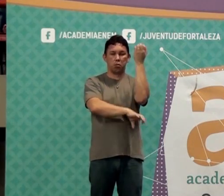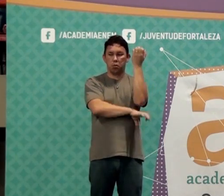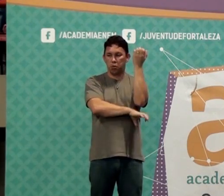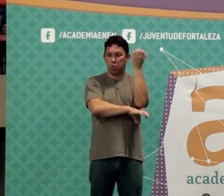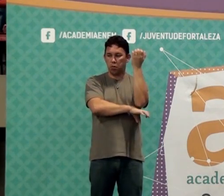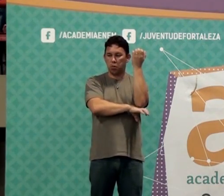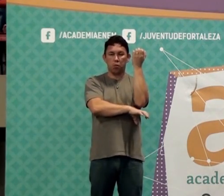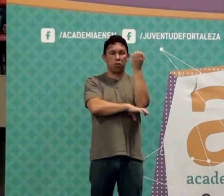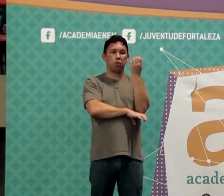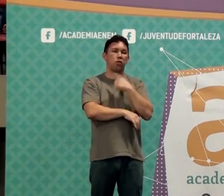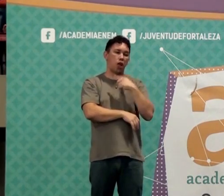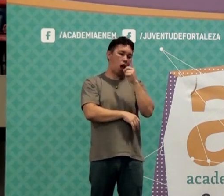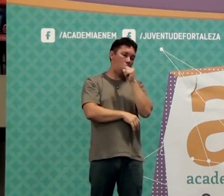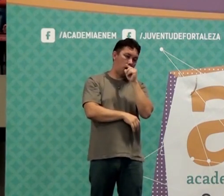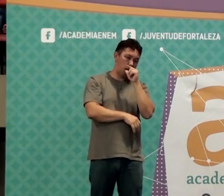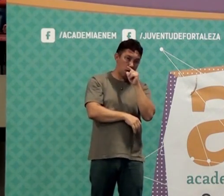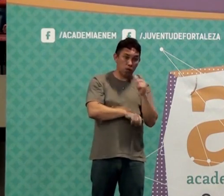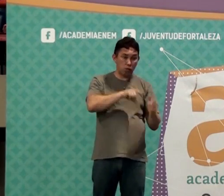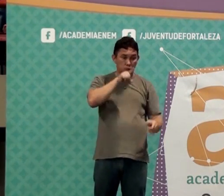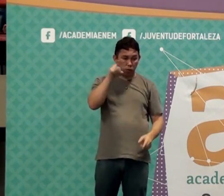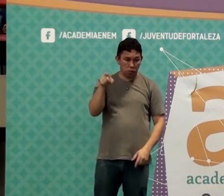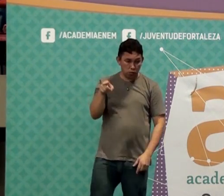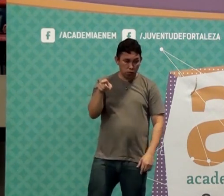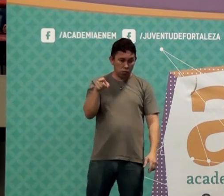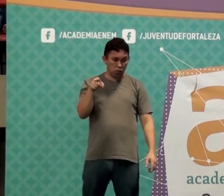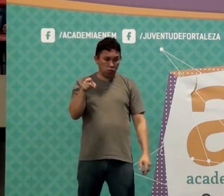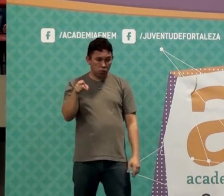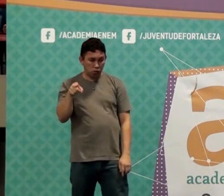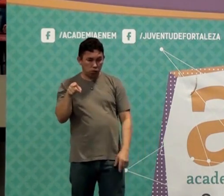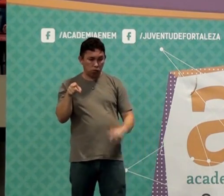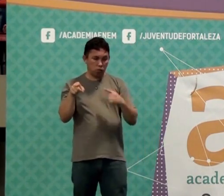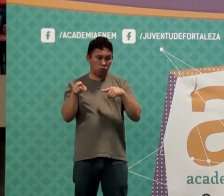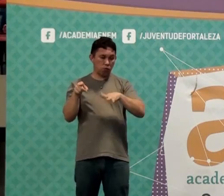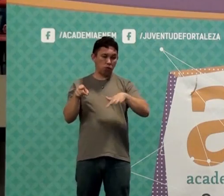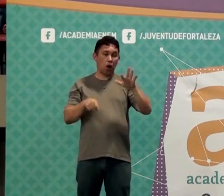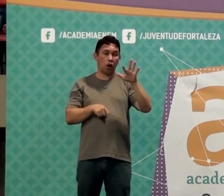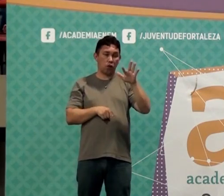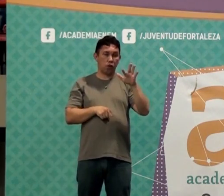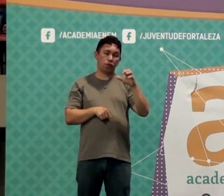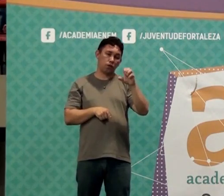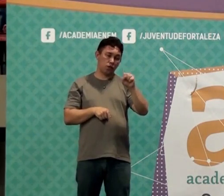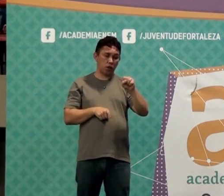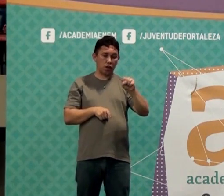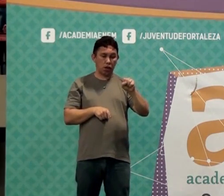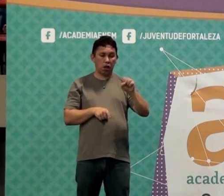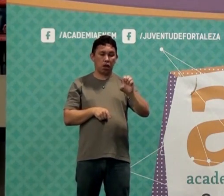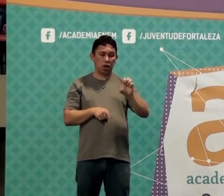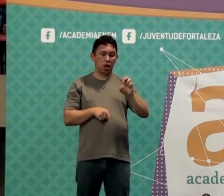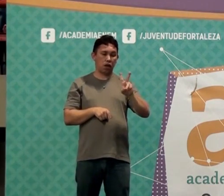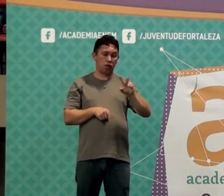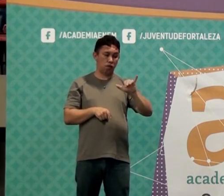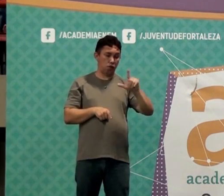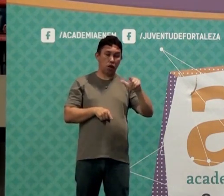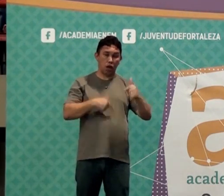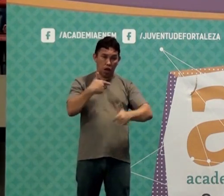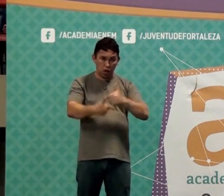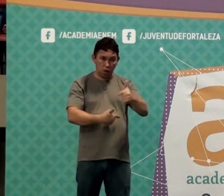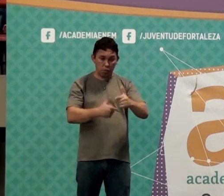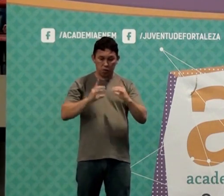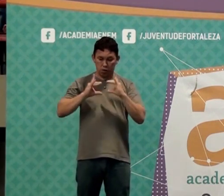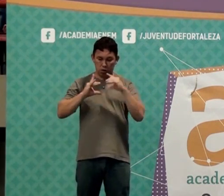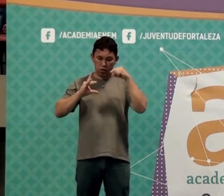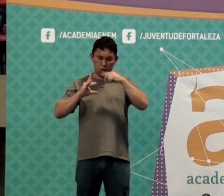a área de todos, eu chamo de manso comunal. Então tem o manso comunal, geralmente é uma floresta. Para que essa